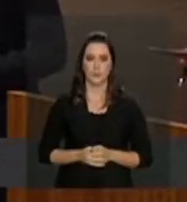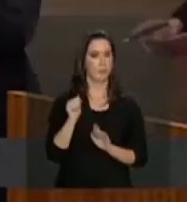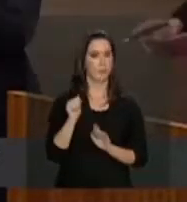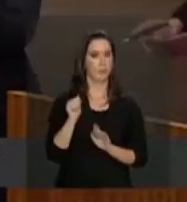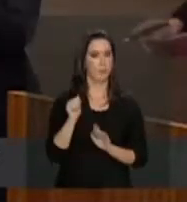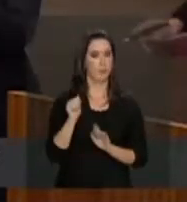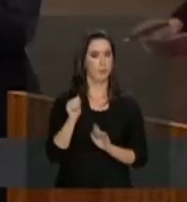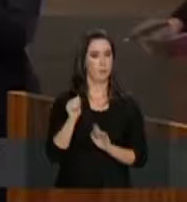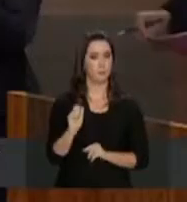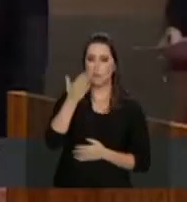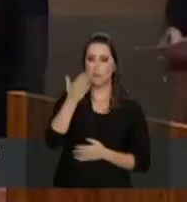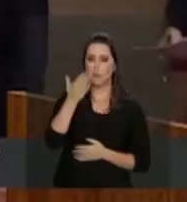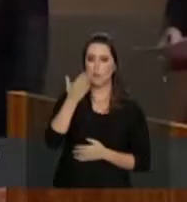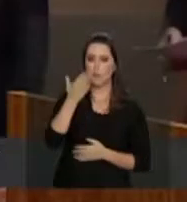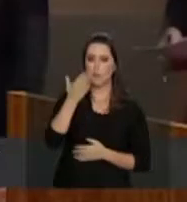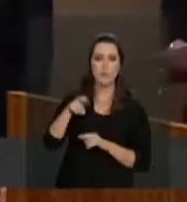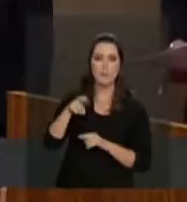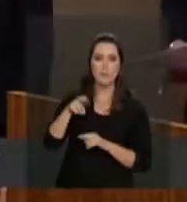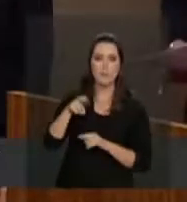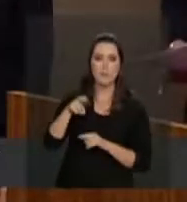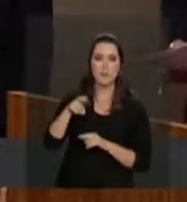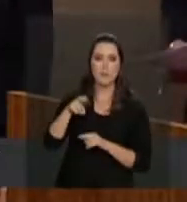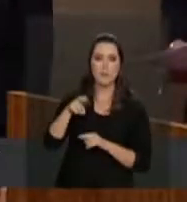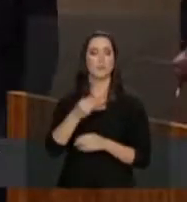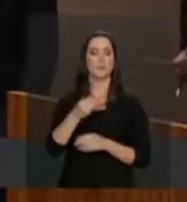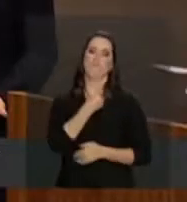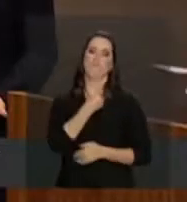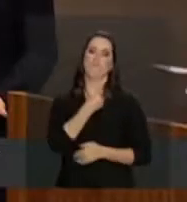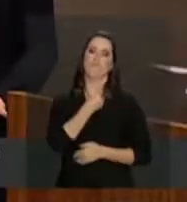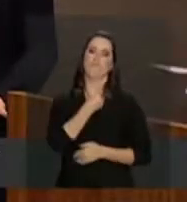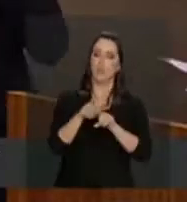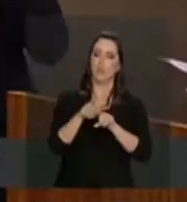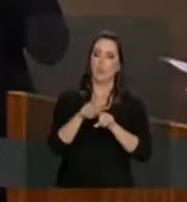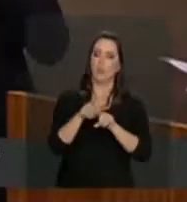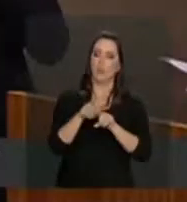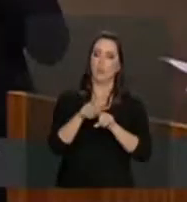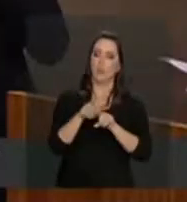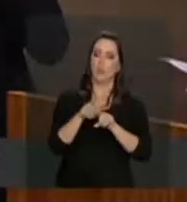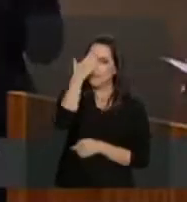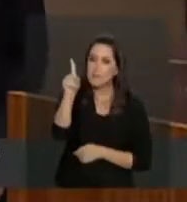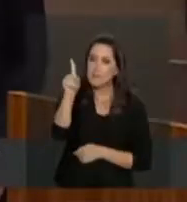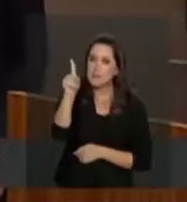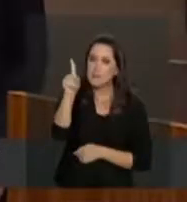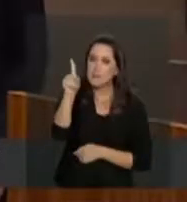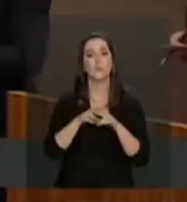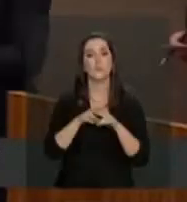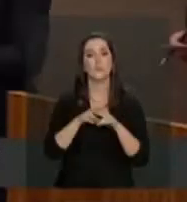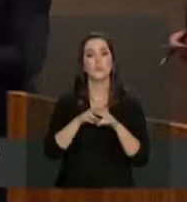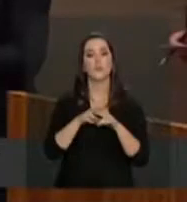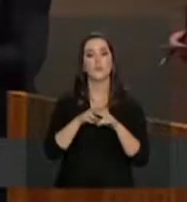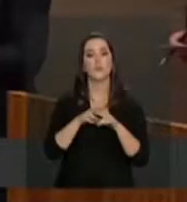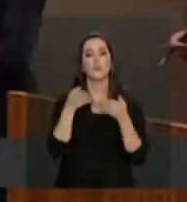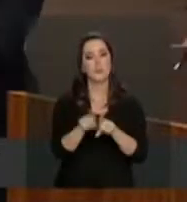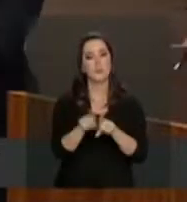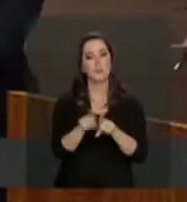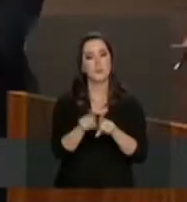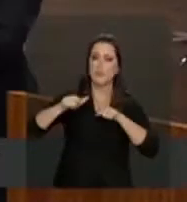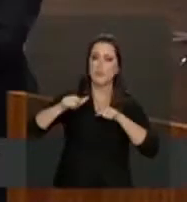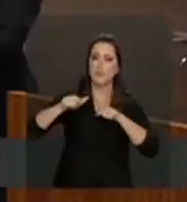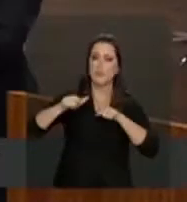em primeiro lugar, eu quero agradecer a Deus por estar vivo e também agradecer a Deus por